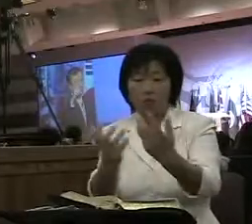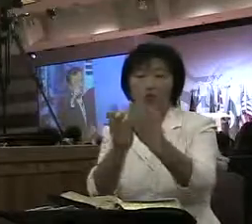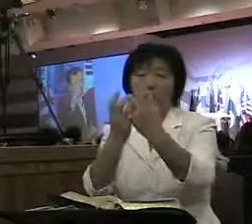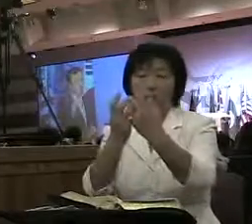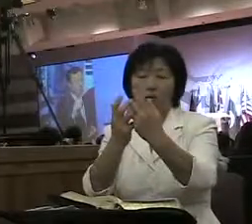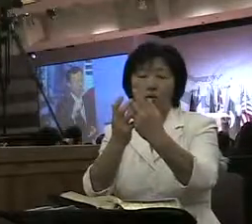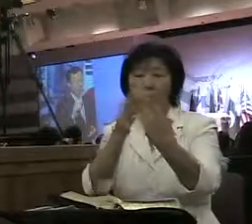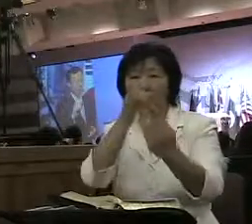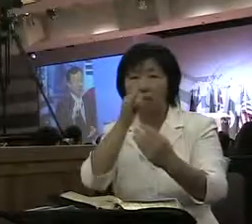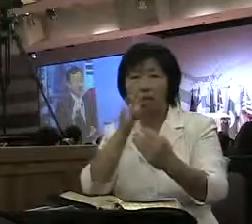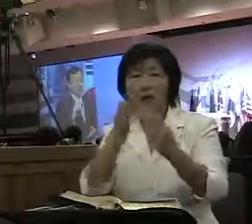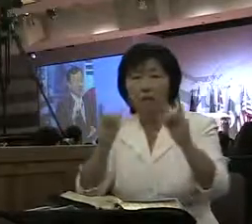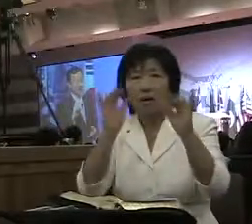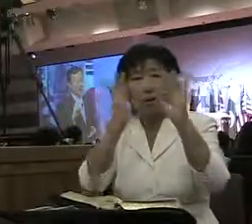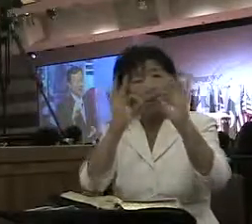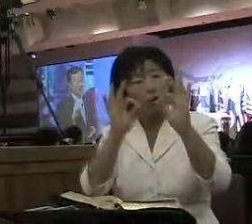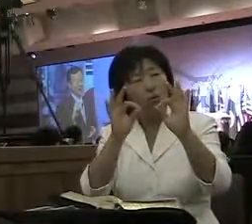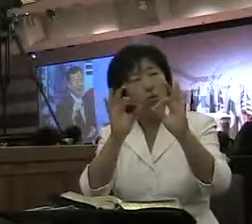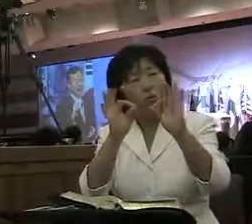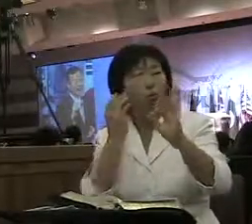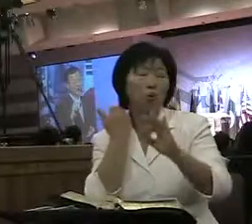사람들이 보던 보지 못하던,